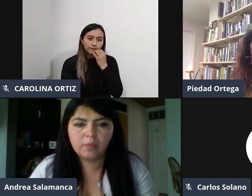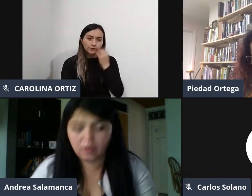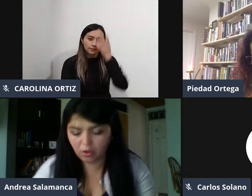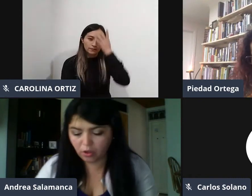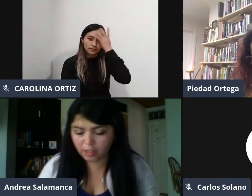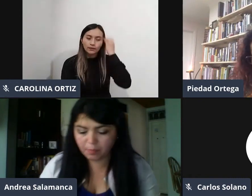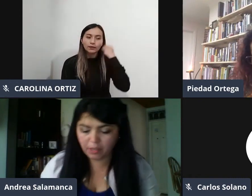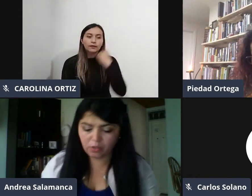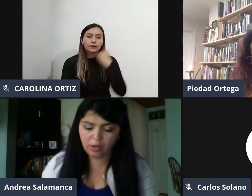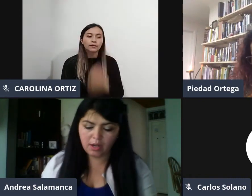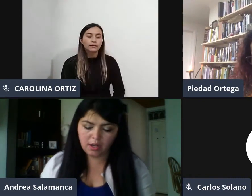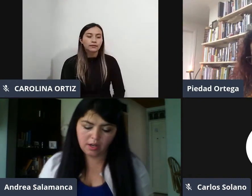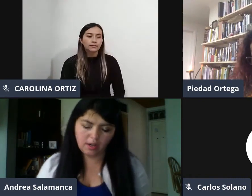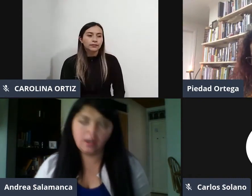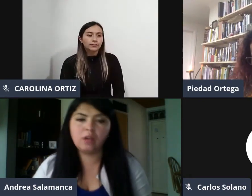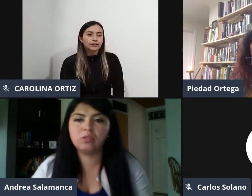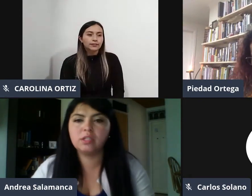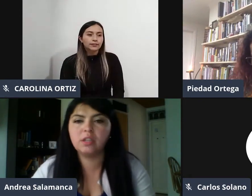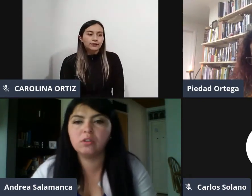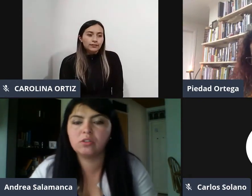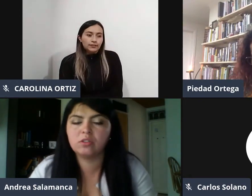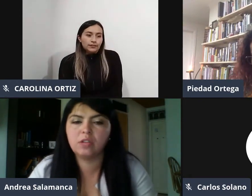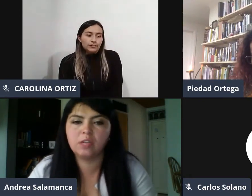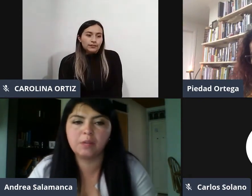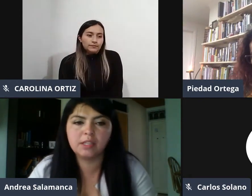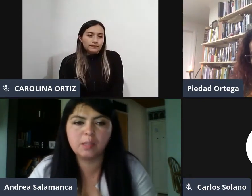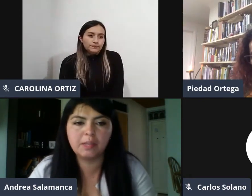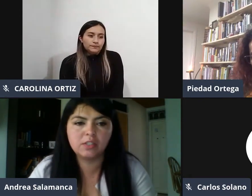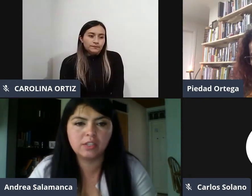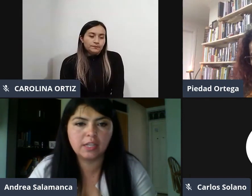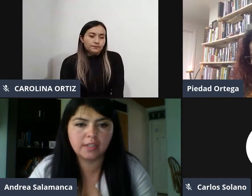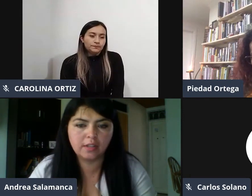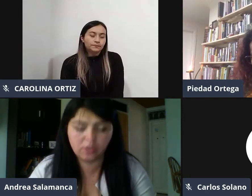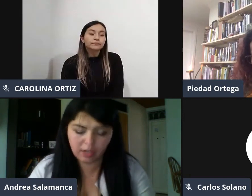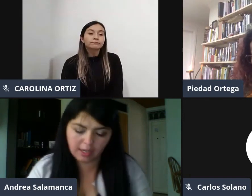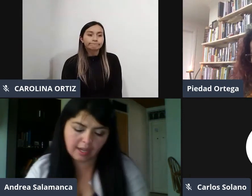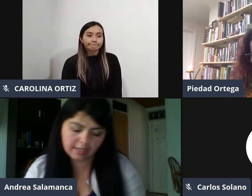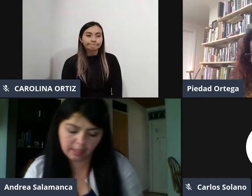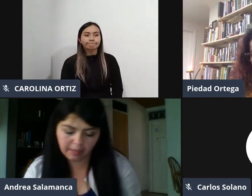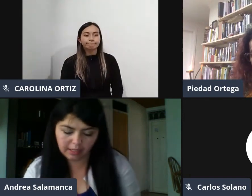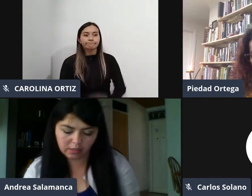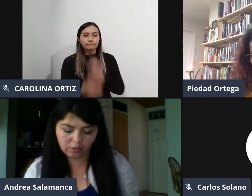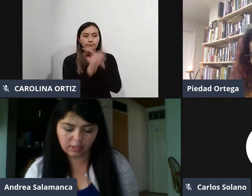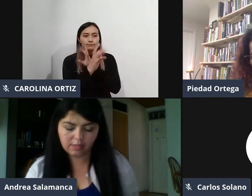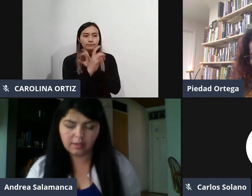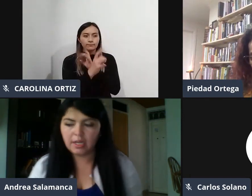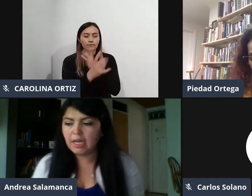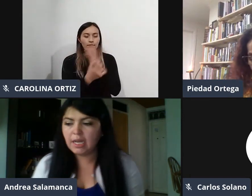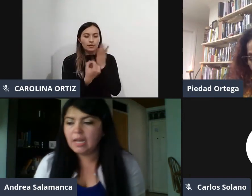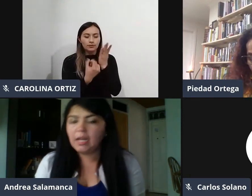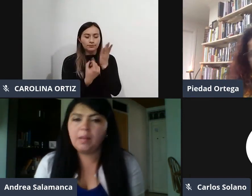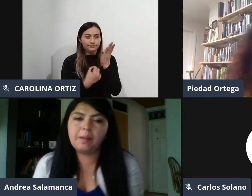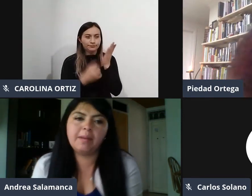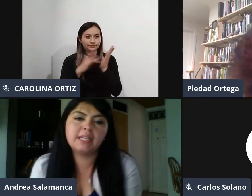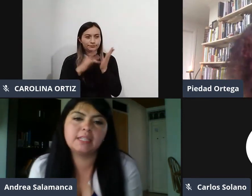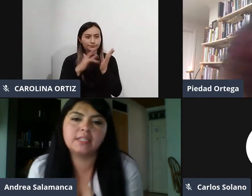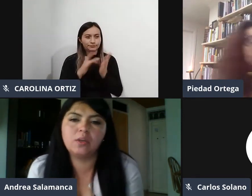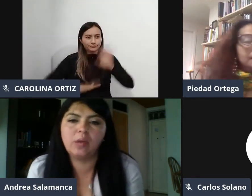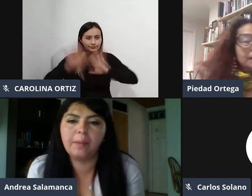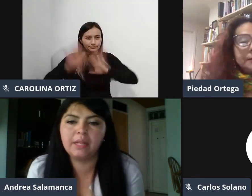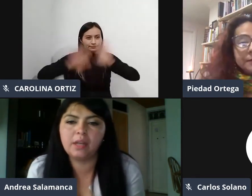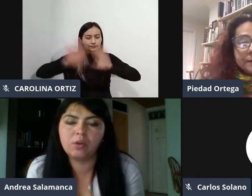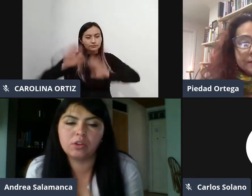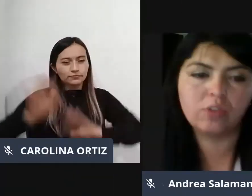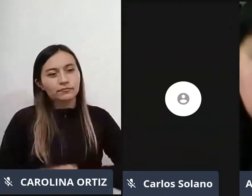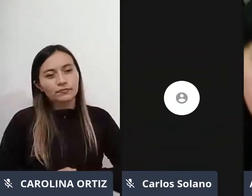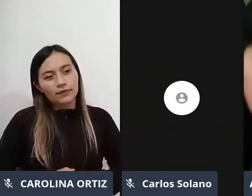Bueno. Con respecto a algunas de las participaciones del chat, yo quería decir varias cosas. La primera es que sí,